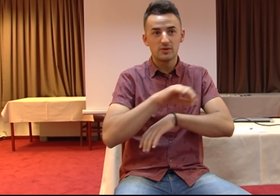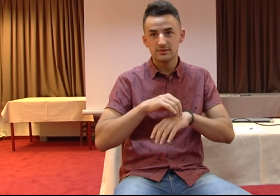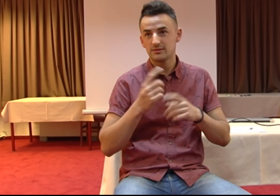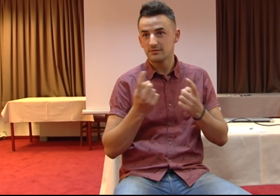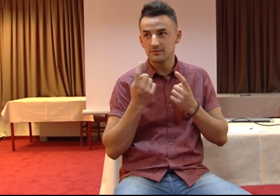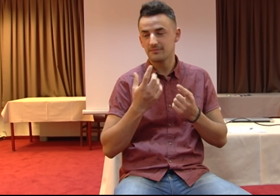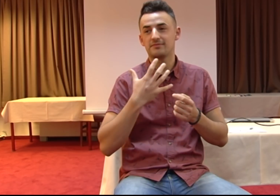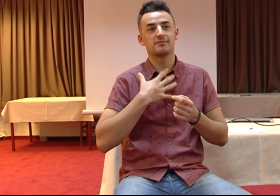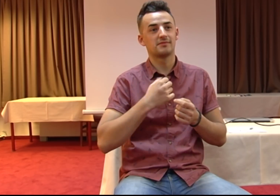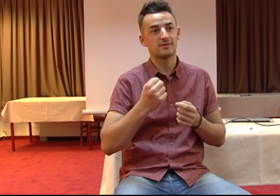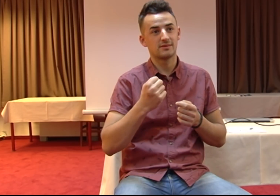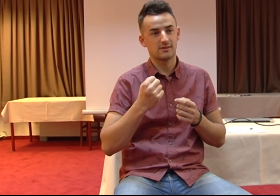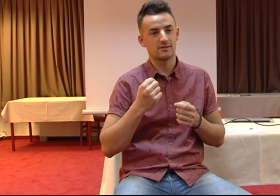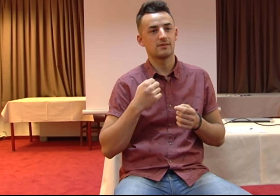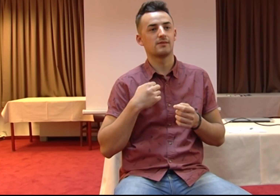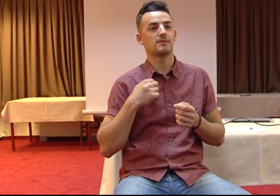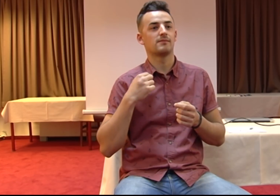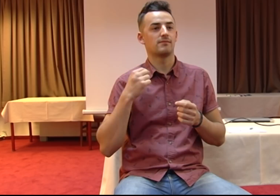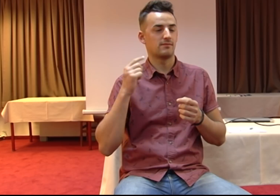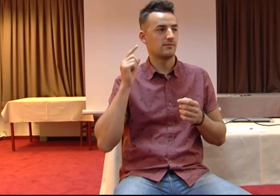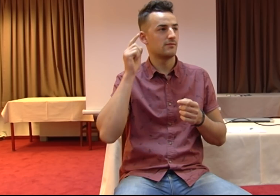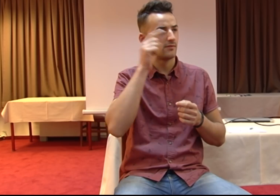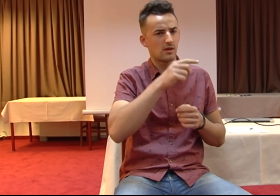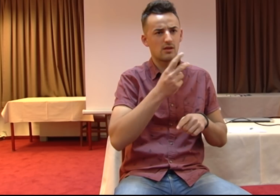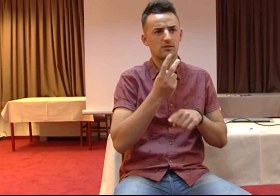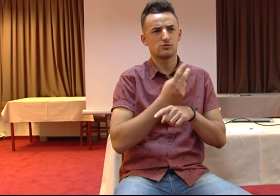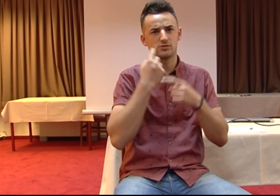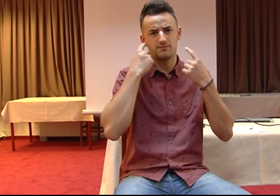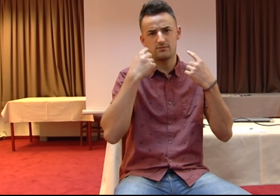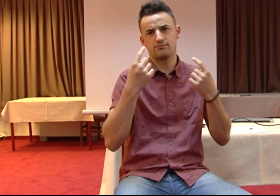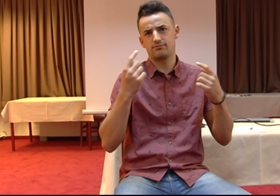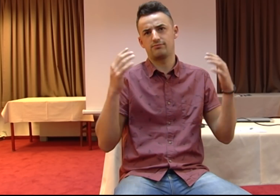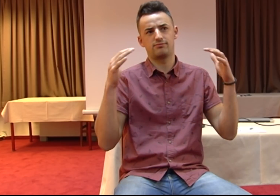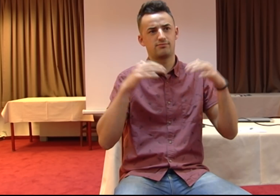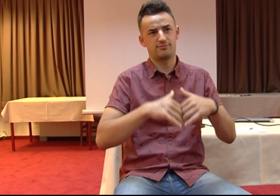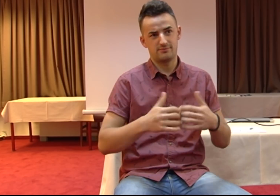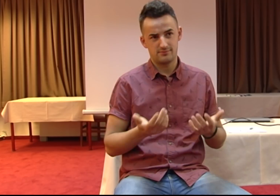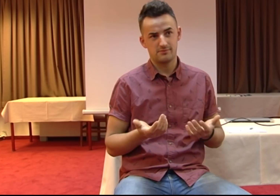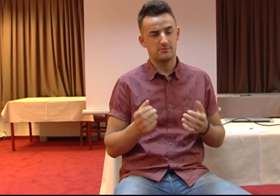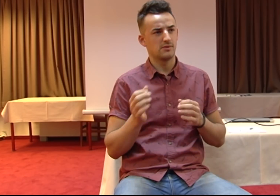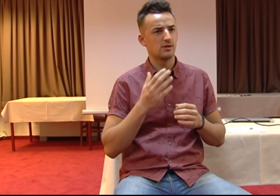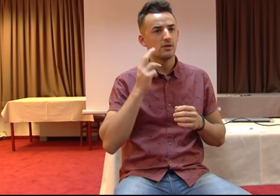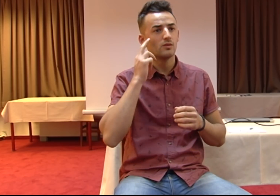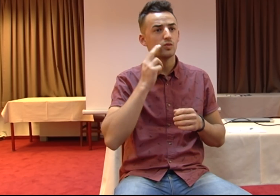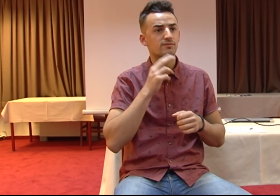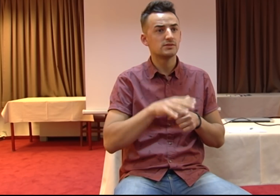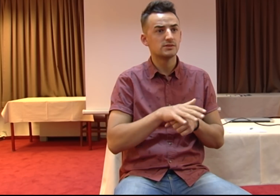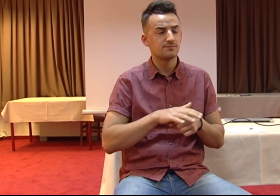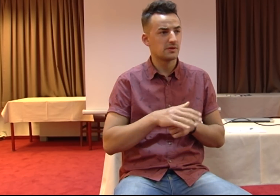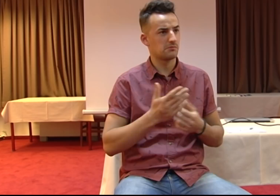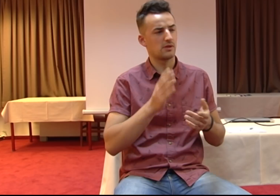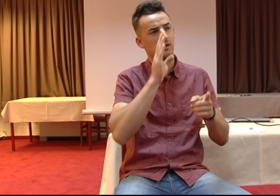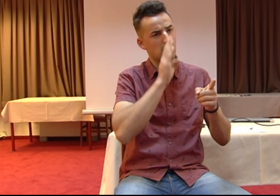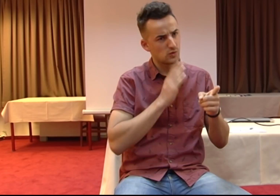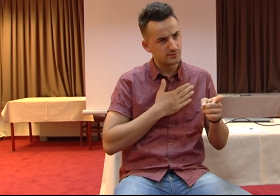«Глувите во христијанството». Таму беше многу бучно, гости глуви од разни земји. Глуви, наглови, донив толкувачи на знаковен